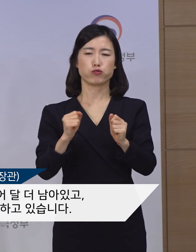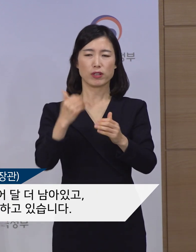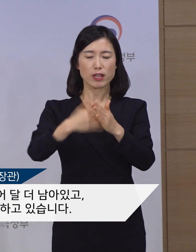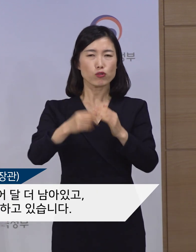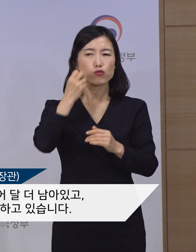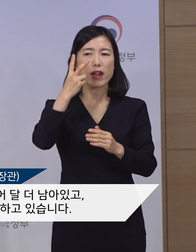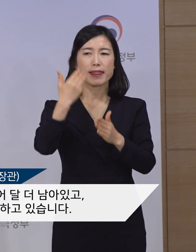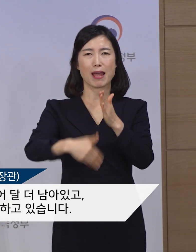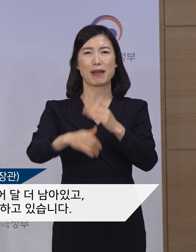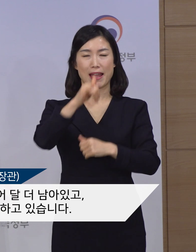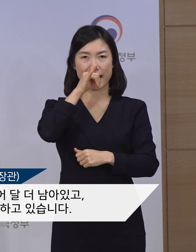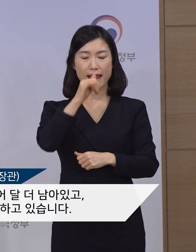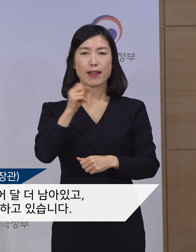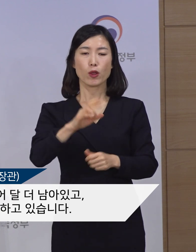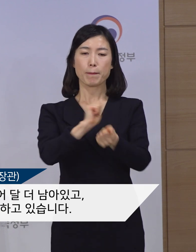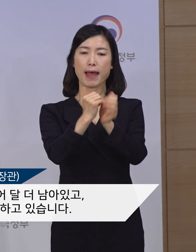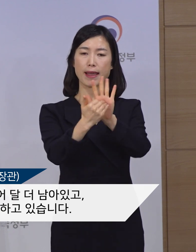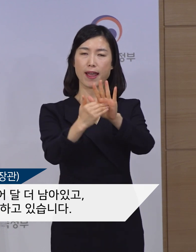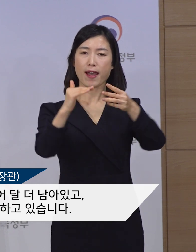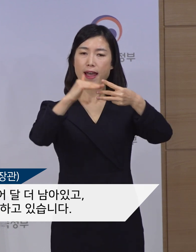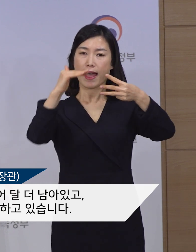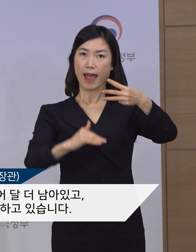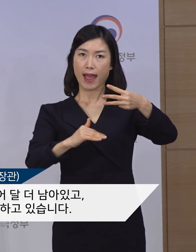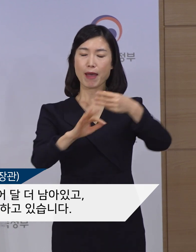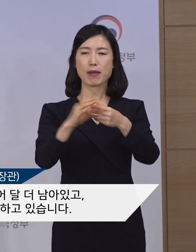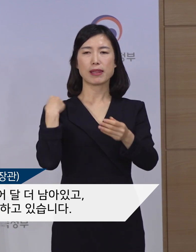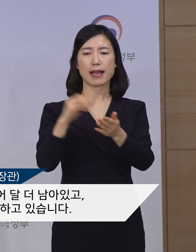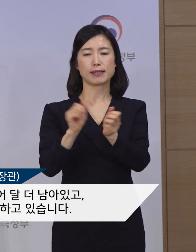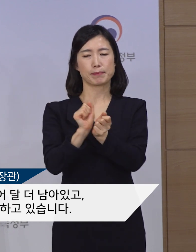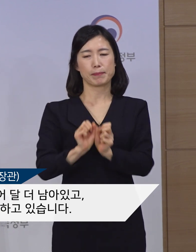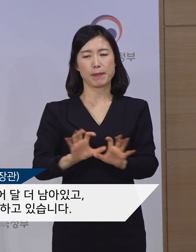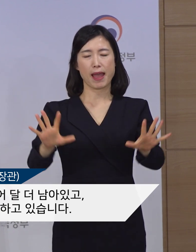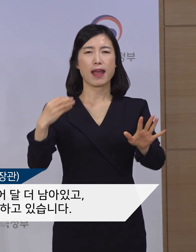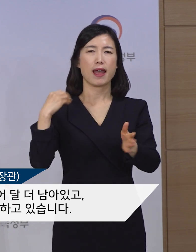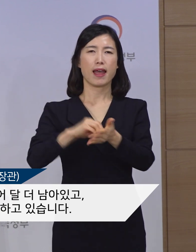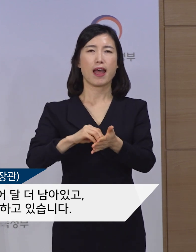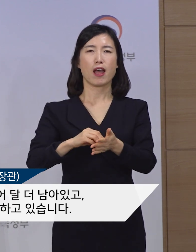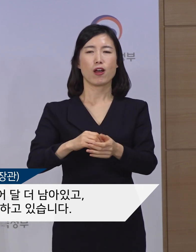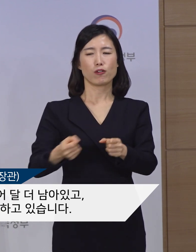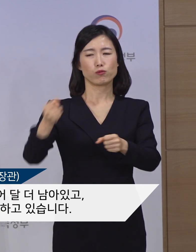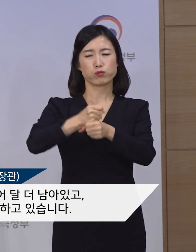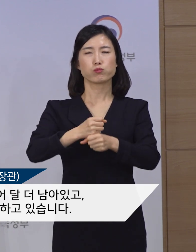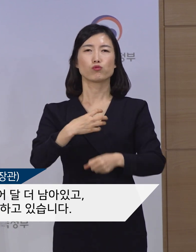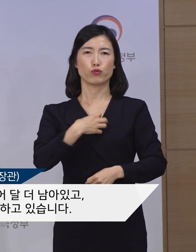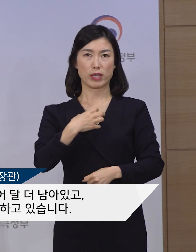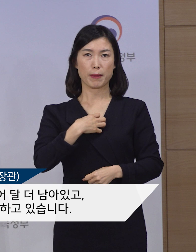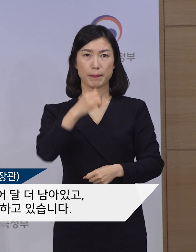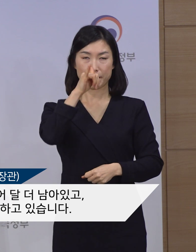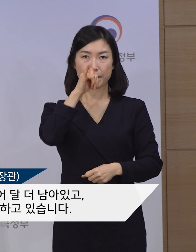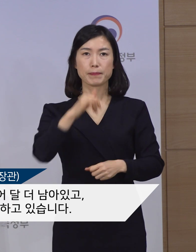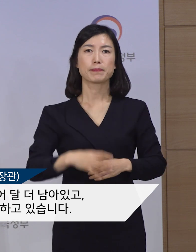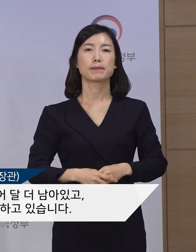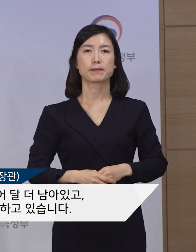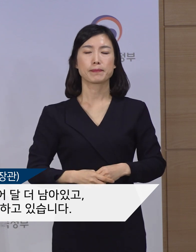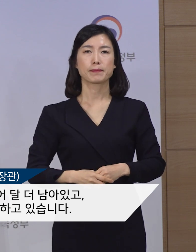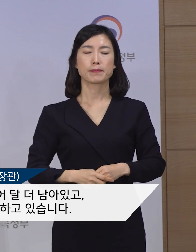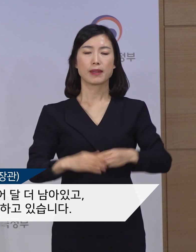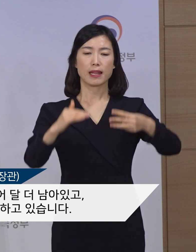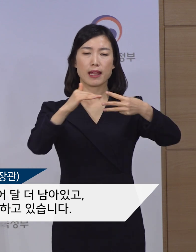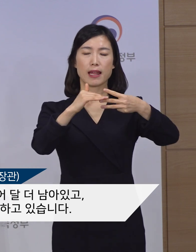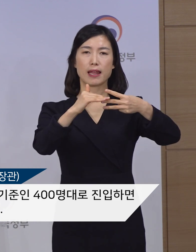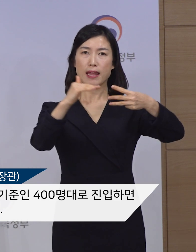강한 겨울철이 두어 달 더 남아있고 방역 조치를 완화하면 재확산될 위험성도 상존하고